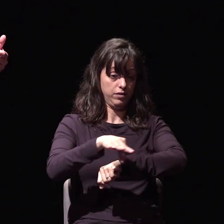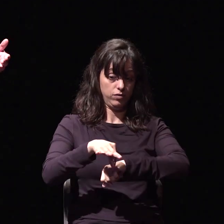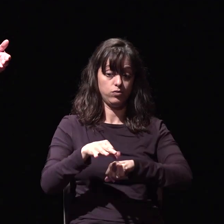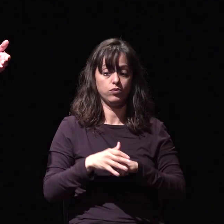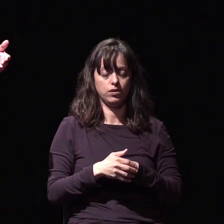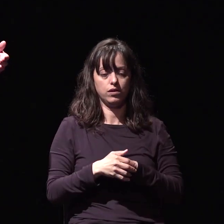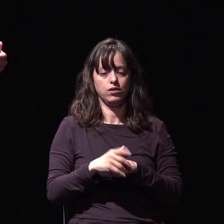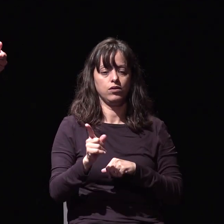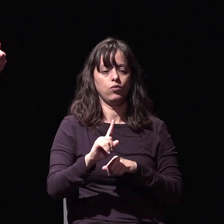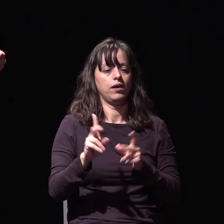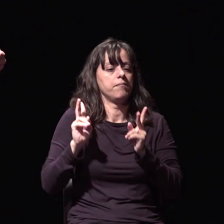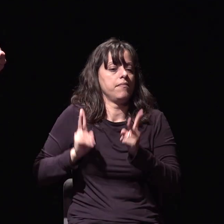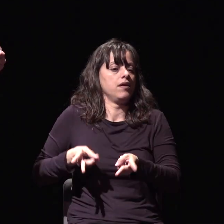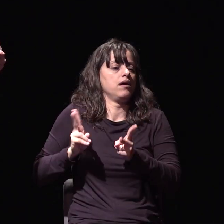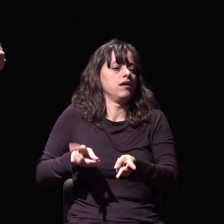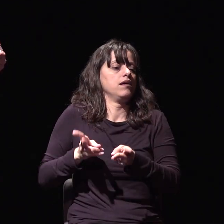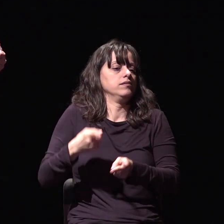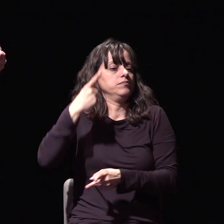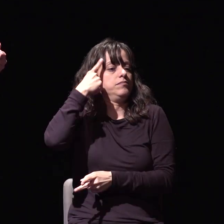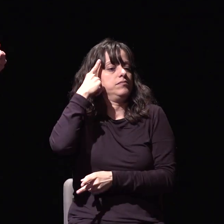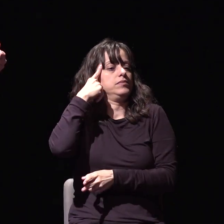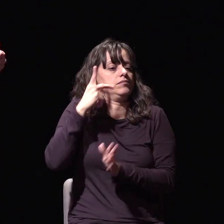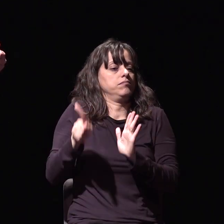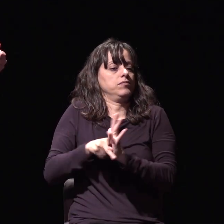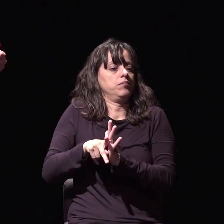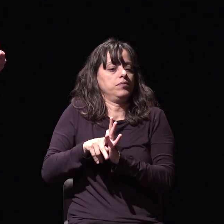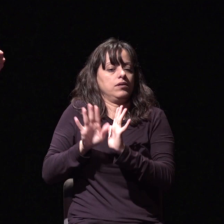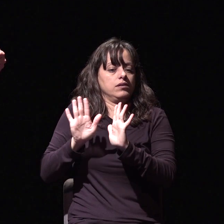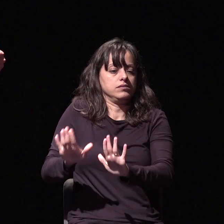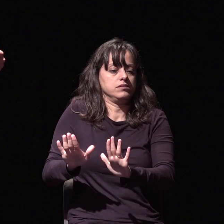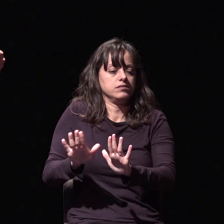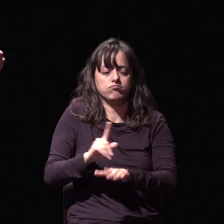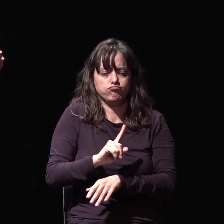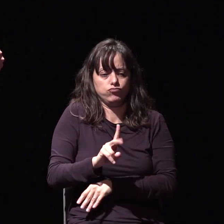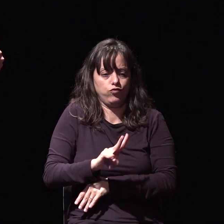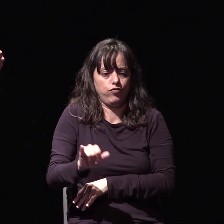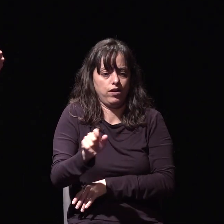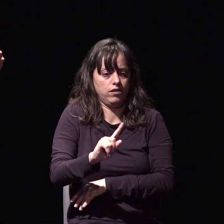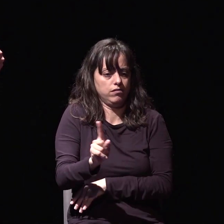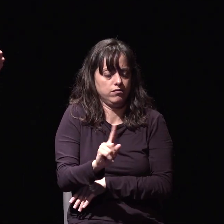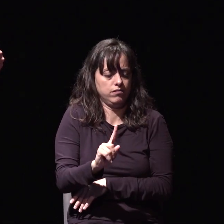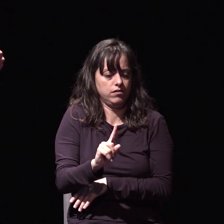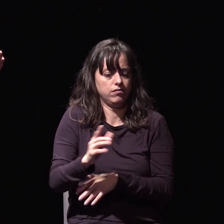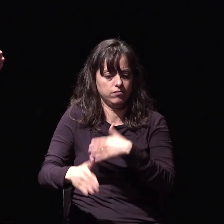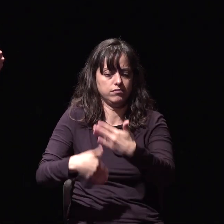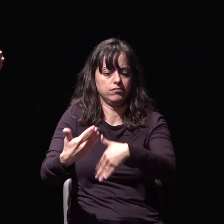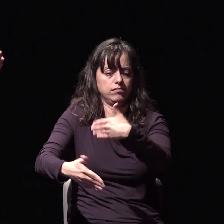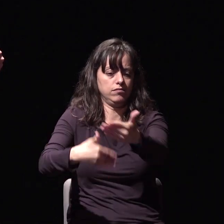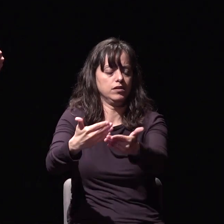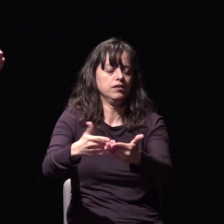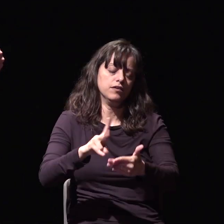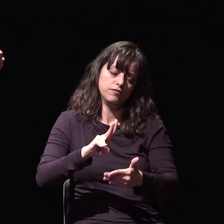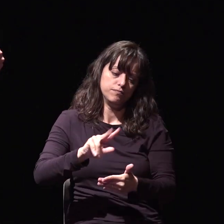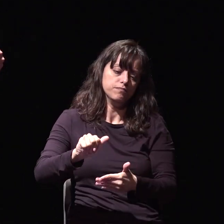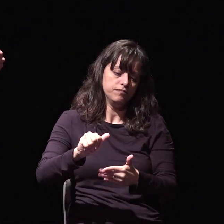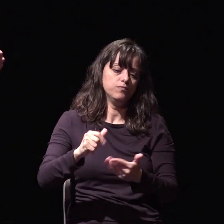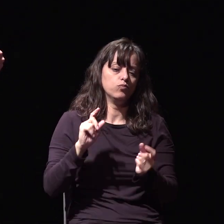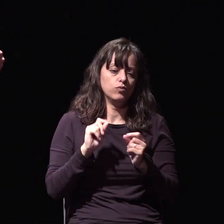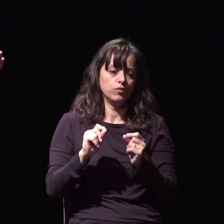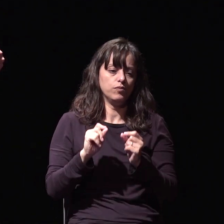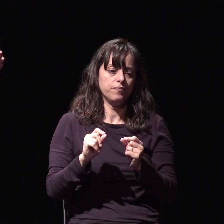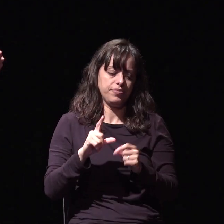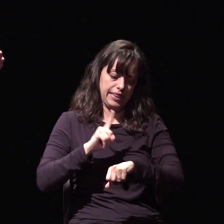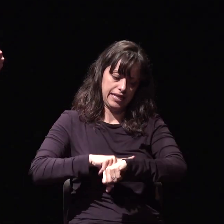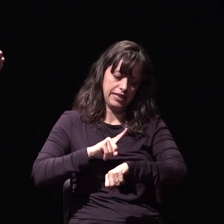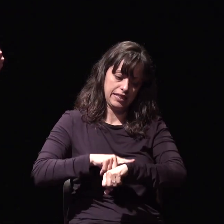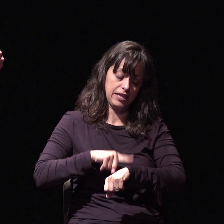como pensado e como projetado pelos seus arquitetos, mas ela vai ter a passagem do